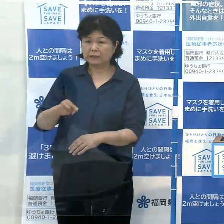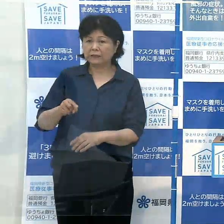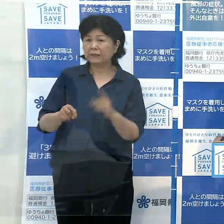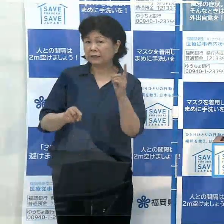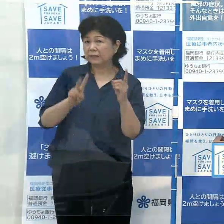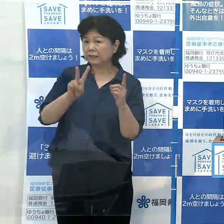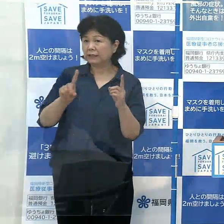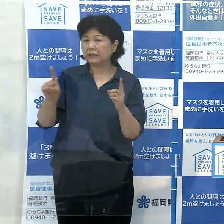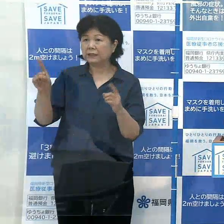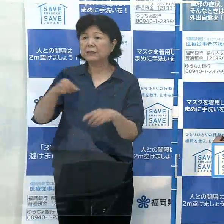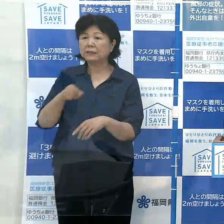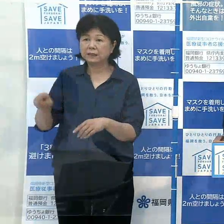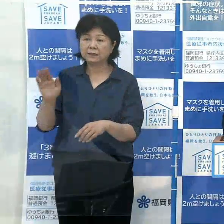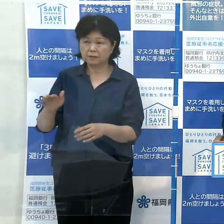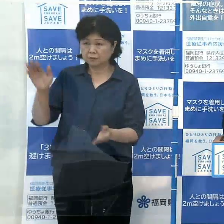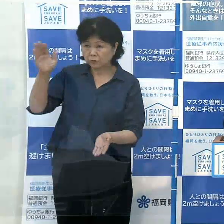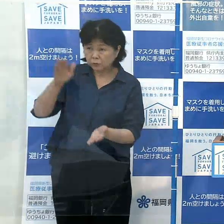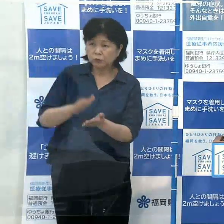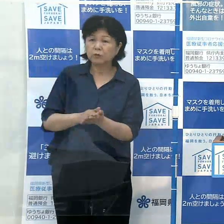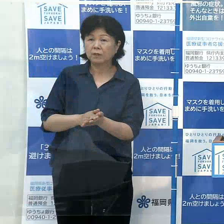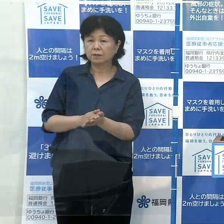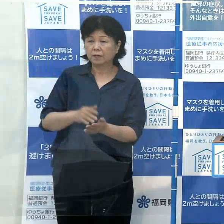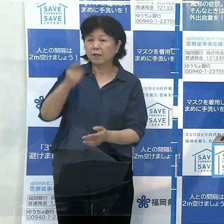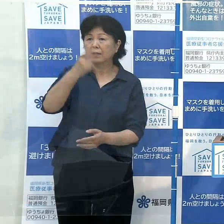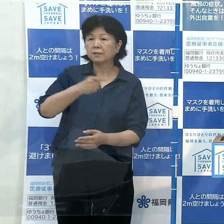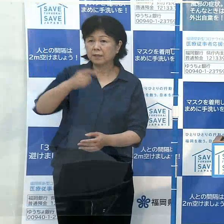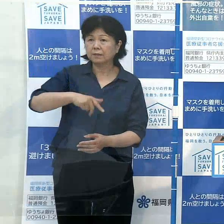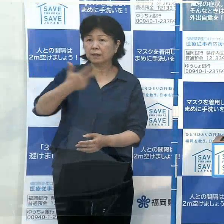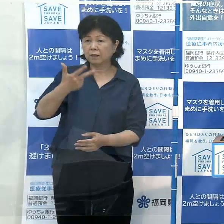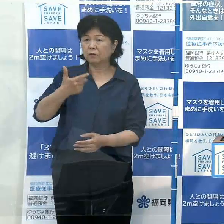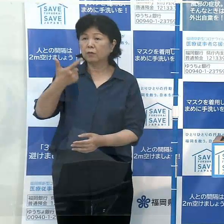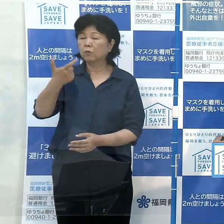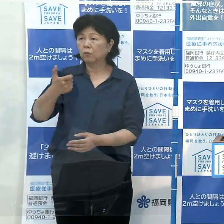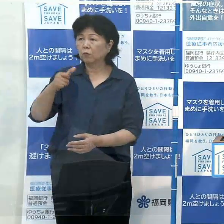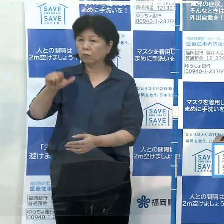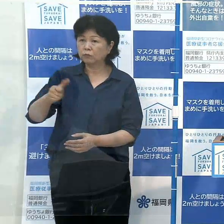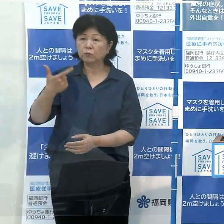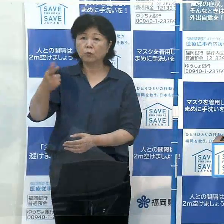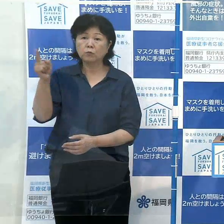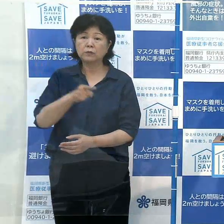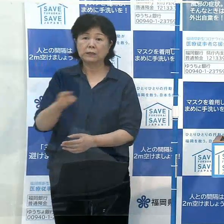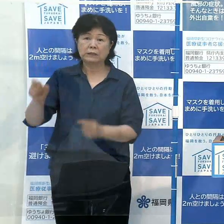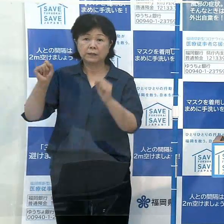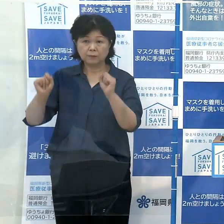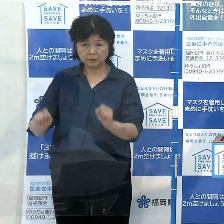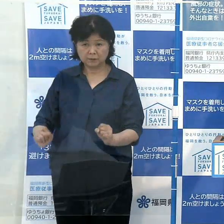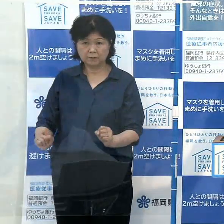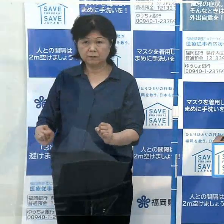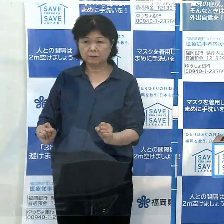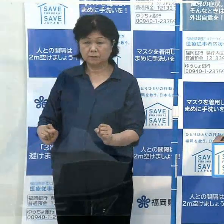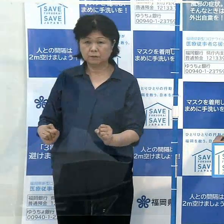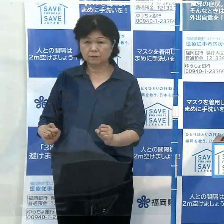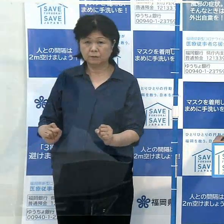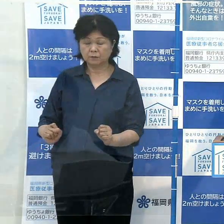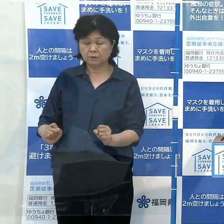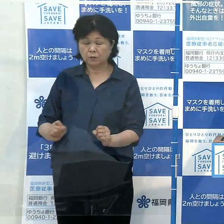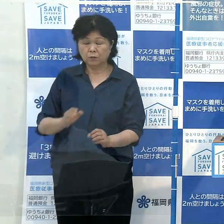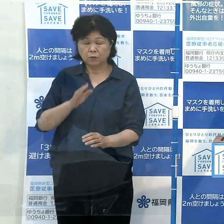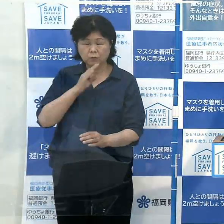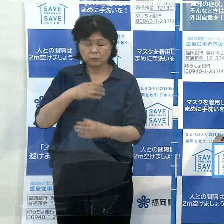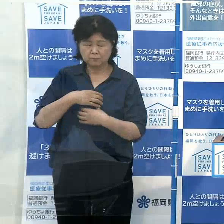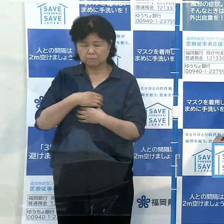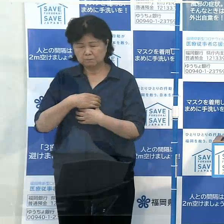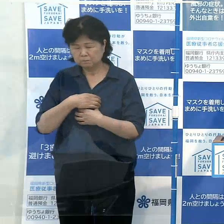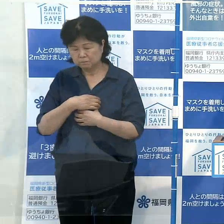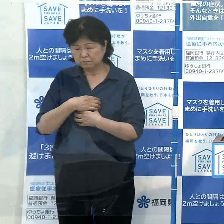この結果、累計では1756名ということになったところでございます。決して予断を、これから